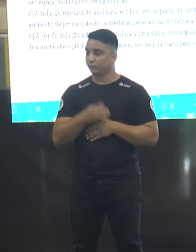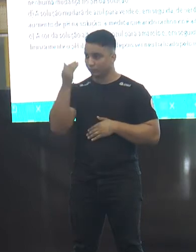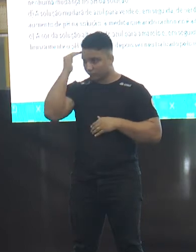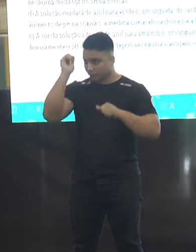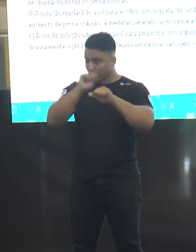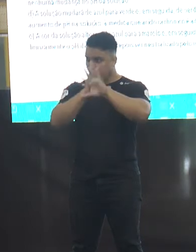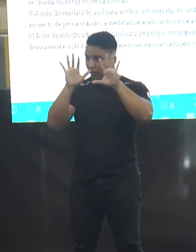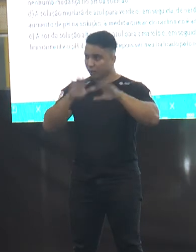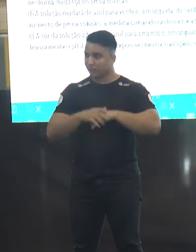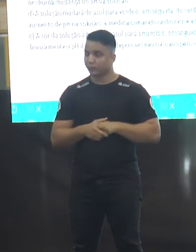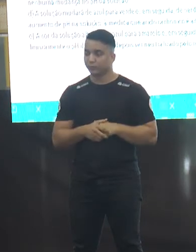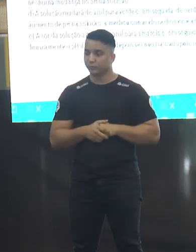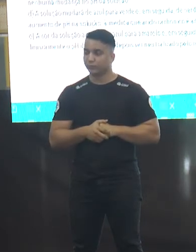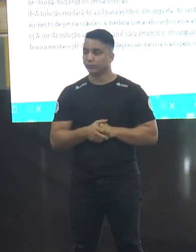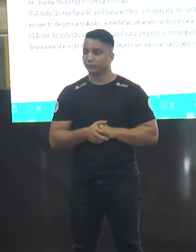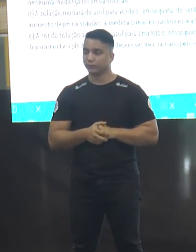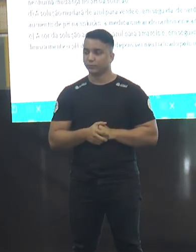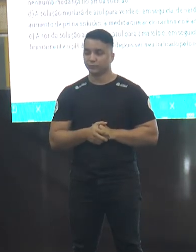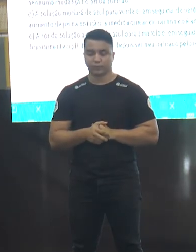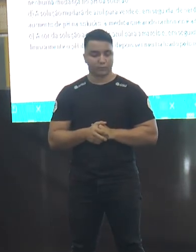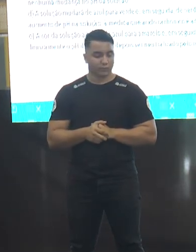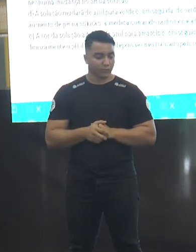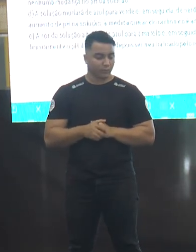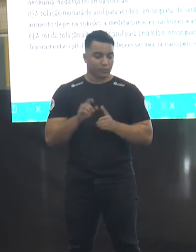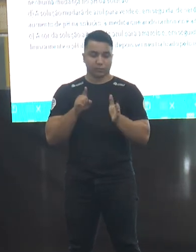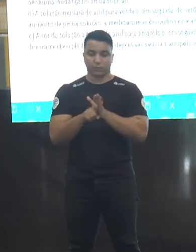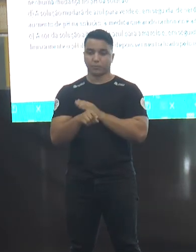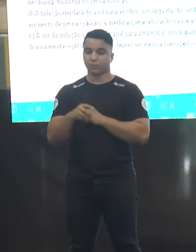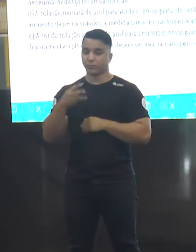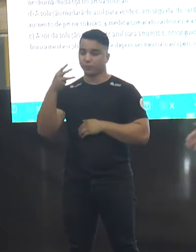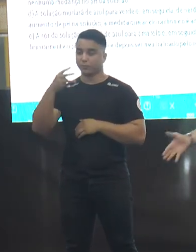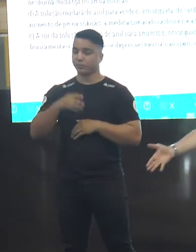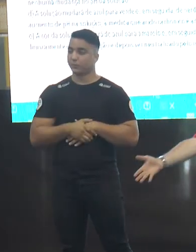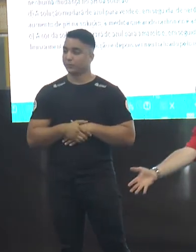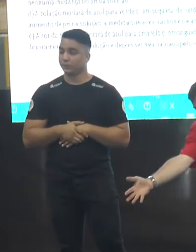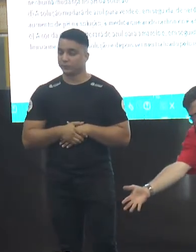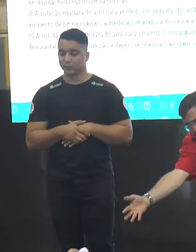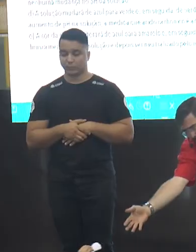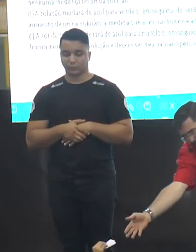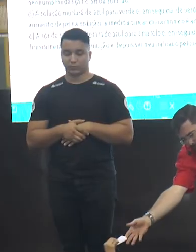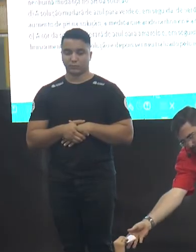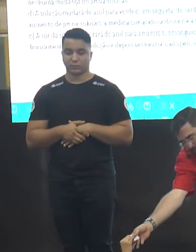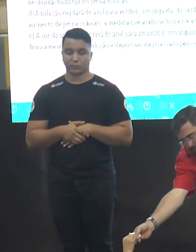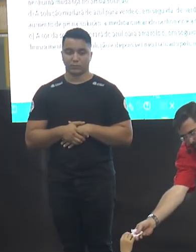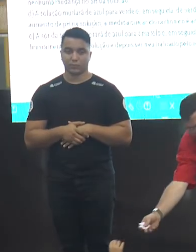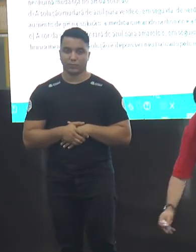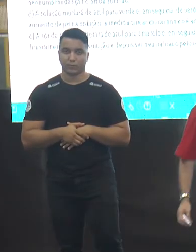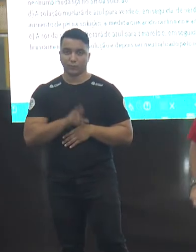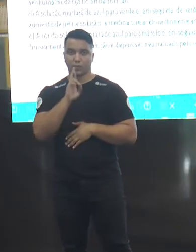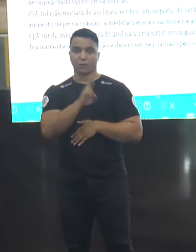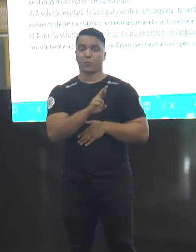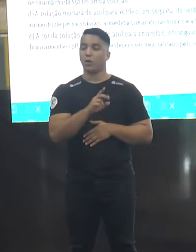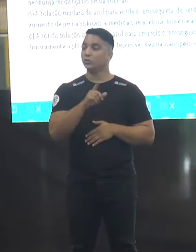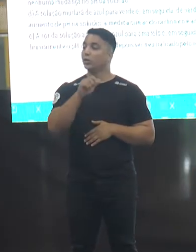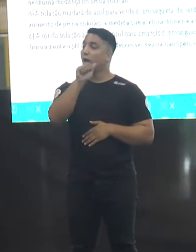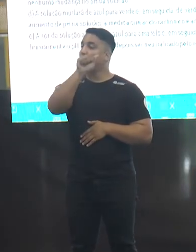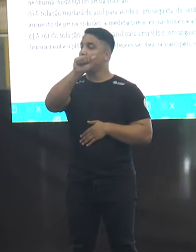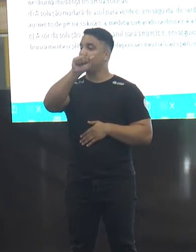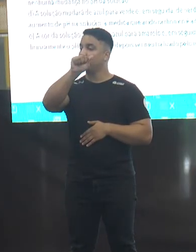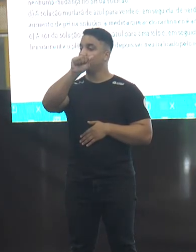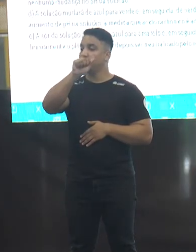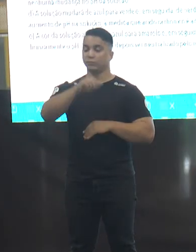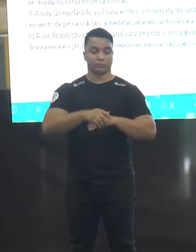ideia? Bora para frente. Questão 3, resposta letra A. Tá certo? Que